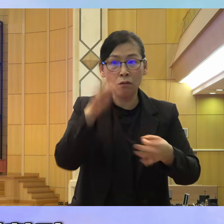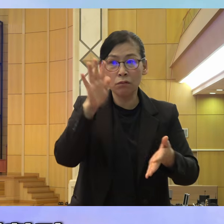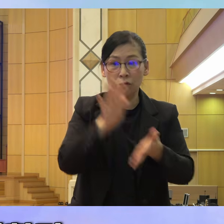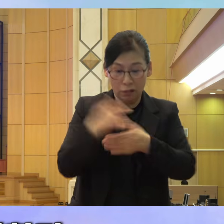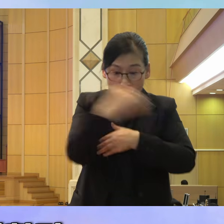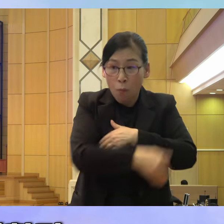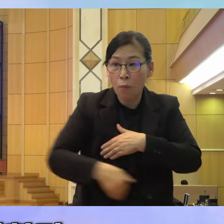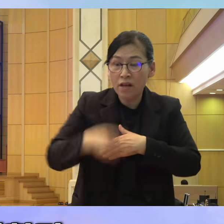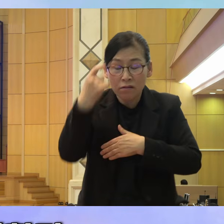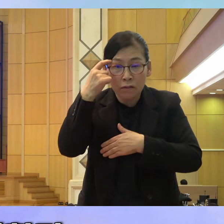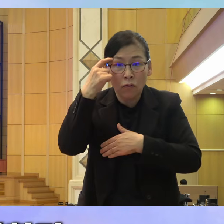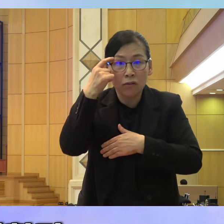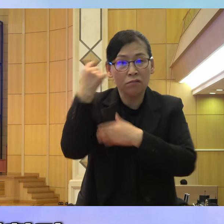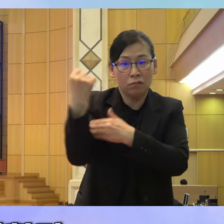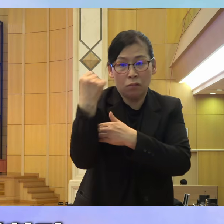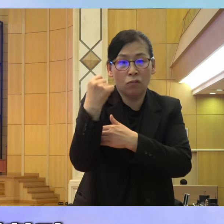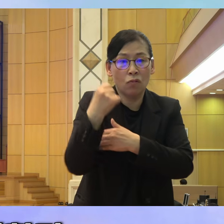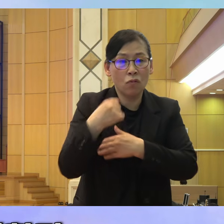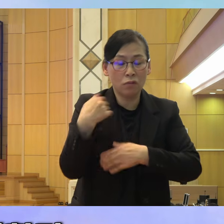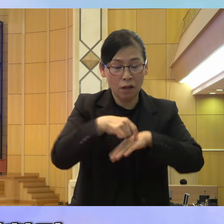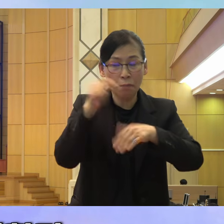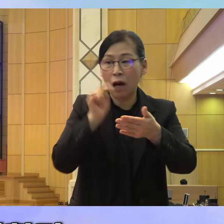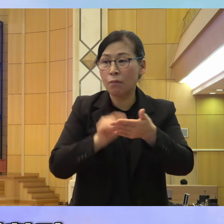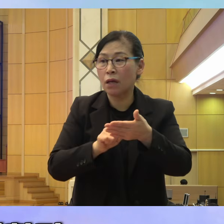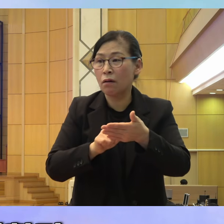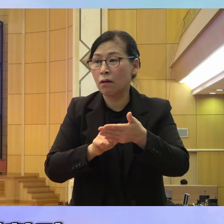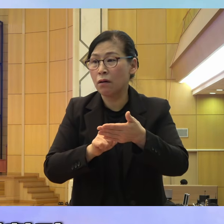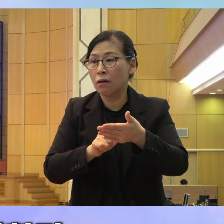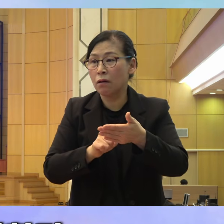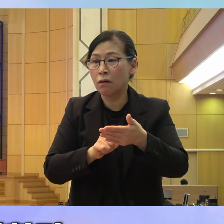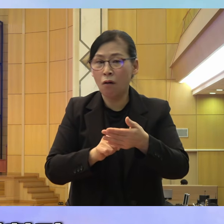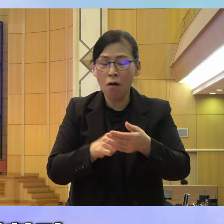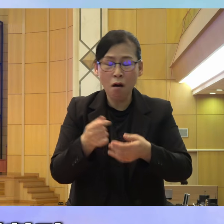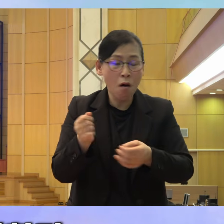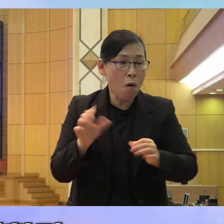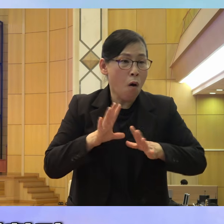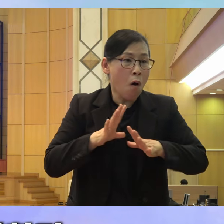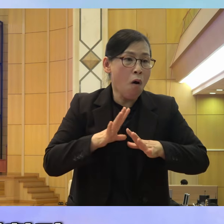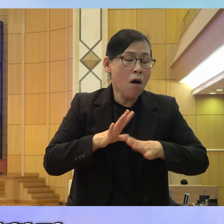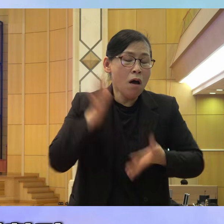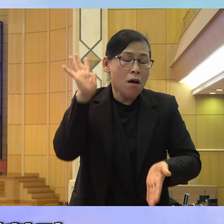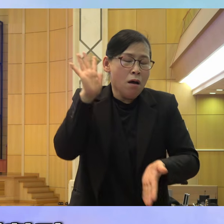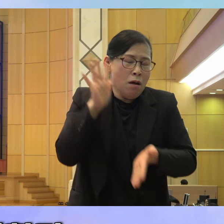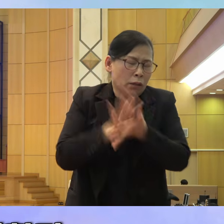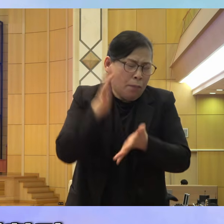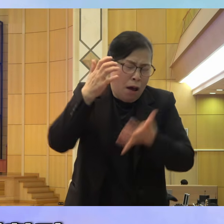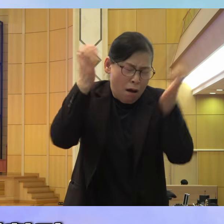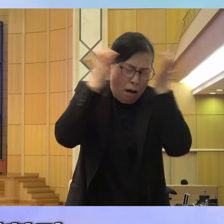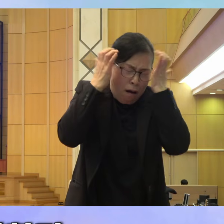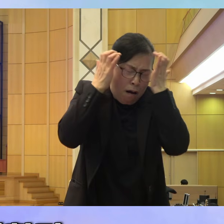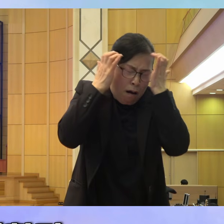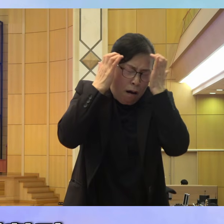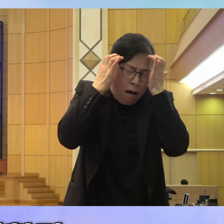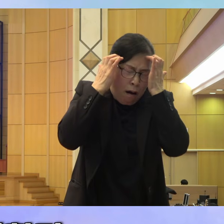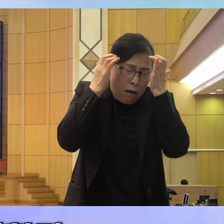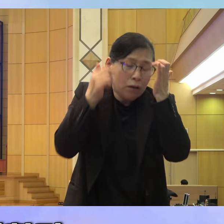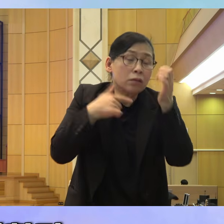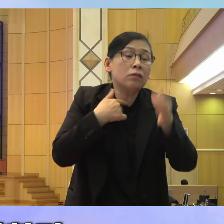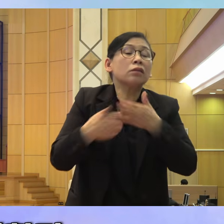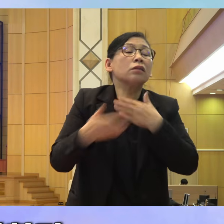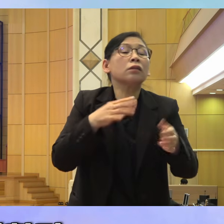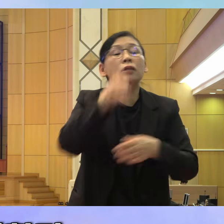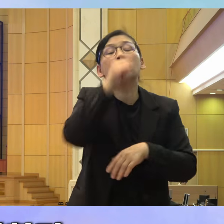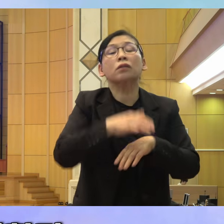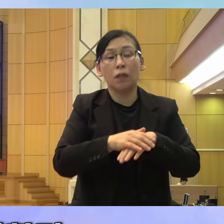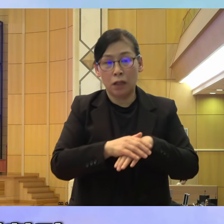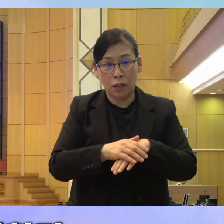내 정신적으로 내 마음에 엄청난 뜨거움과 고통이 있는